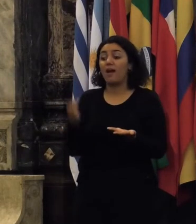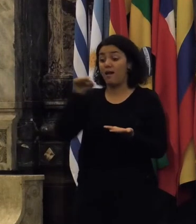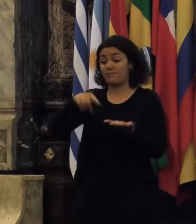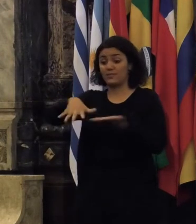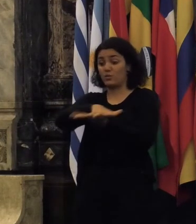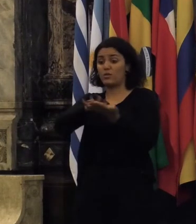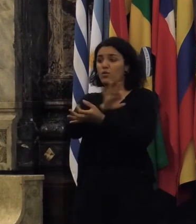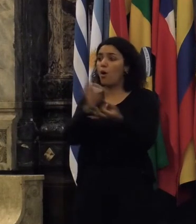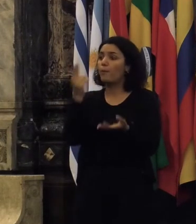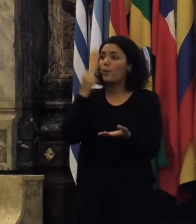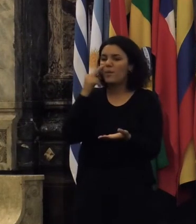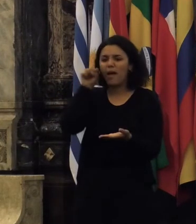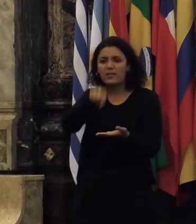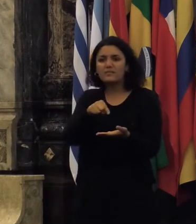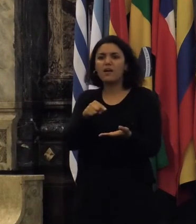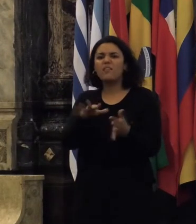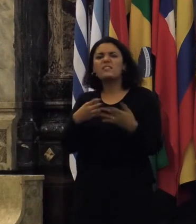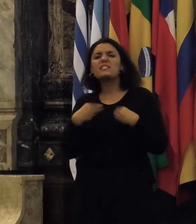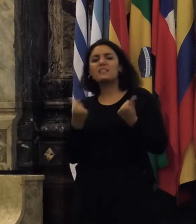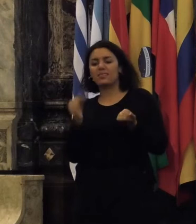campo, ese problema, esa gente?